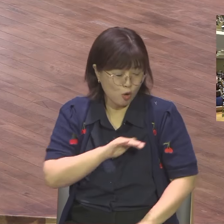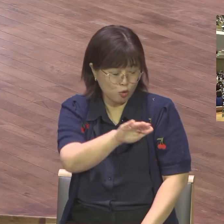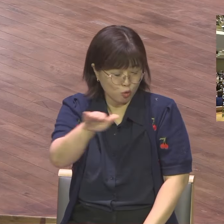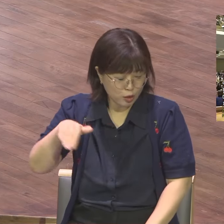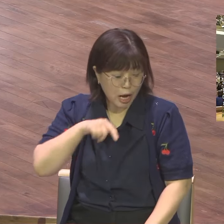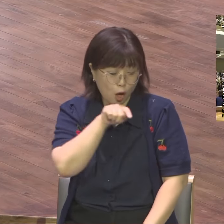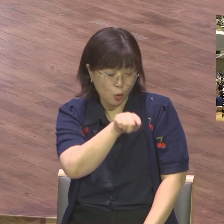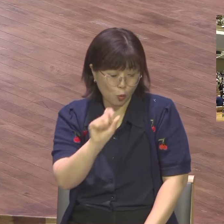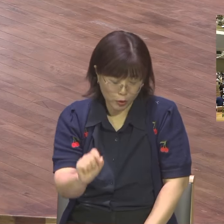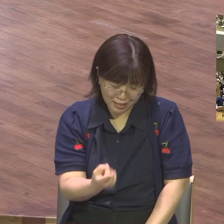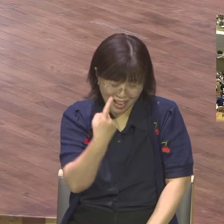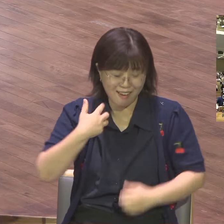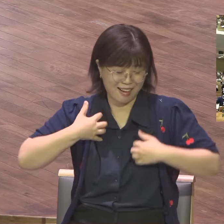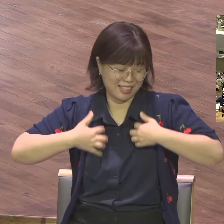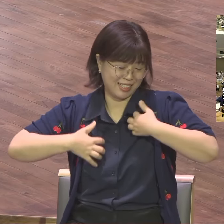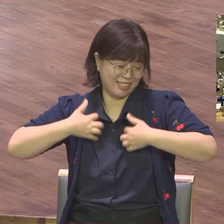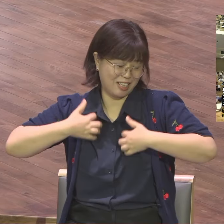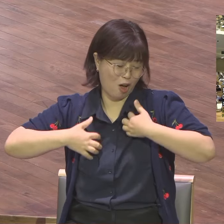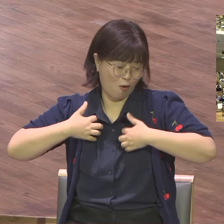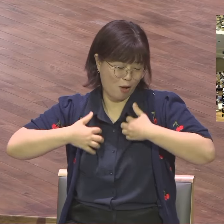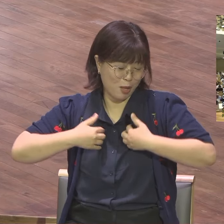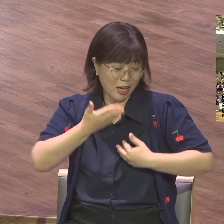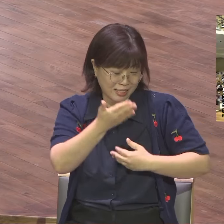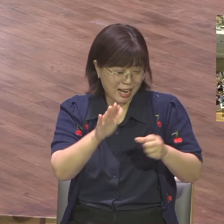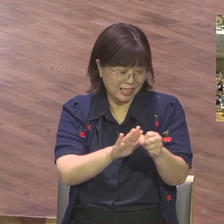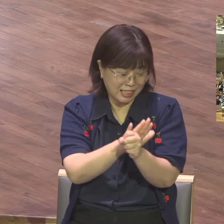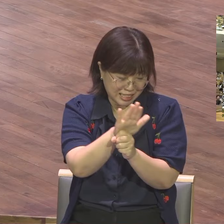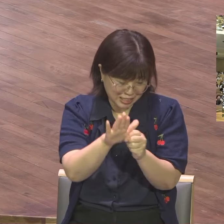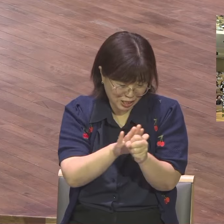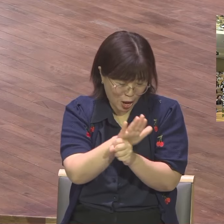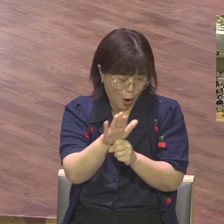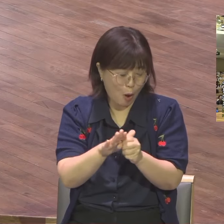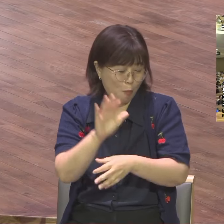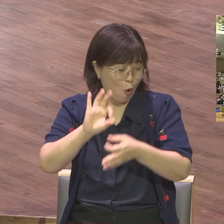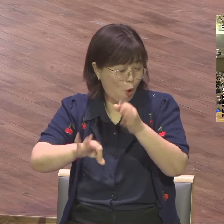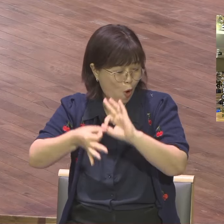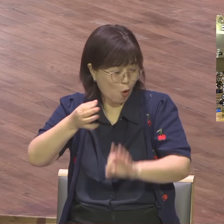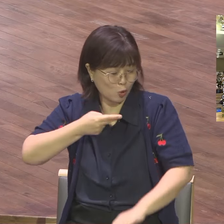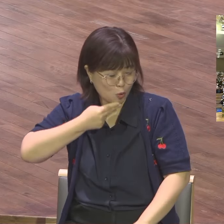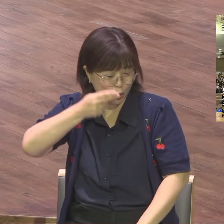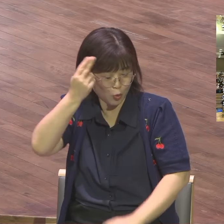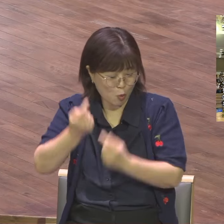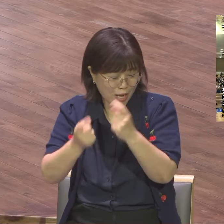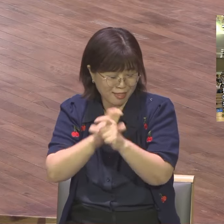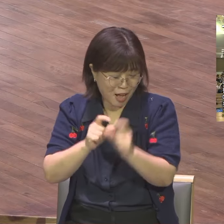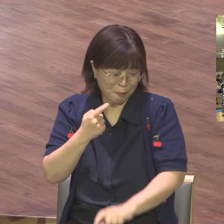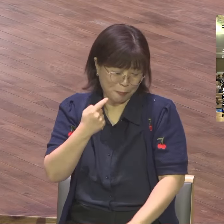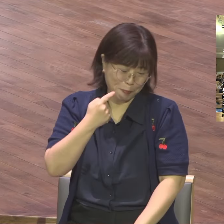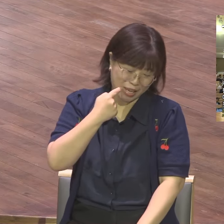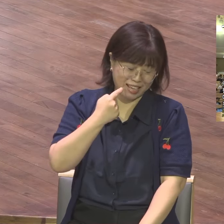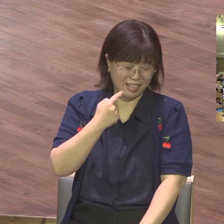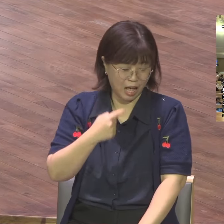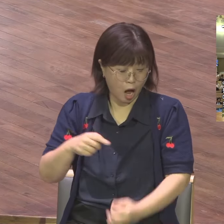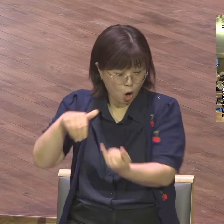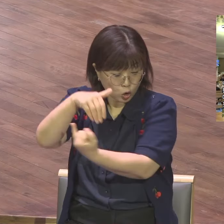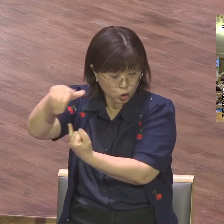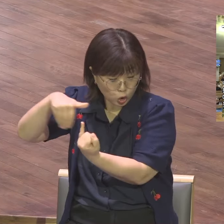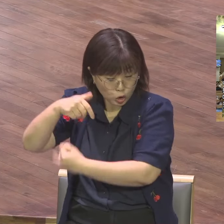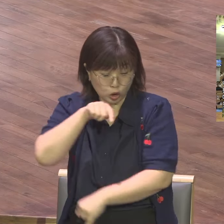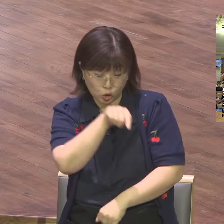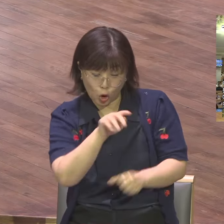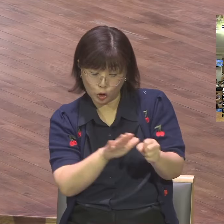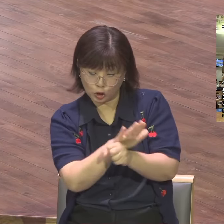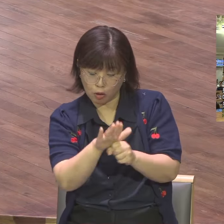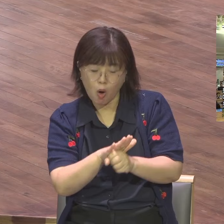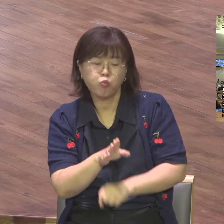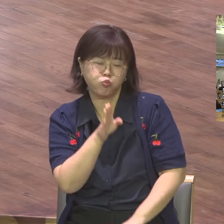달려가리라. 우리가 너로 말미암아 기뻐하며 즐거워하니 내 사랑이 포도주보다 더 진함이라.